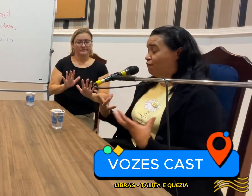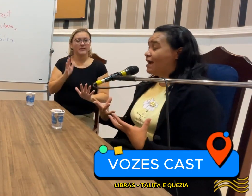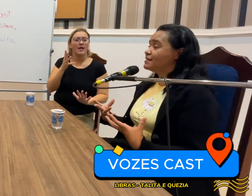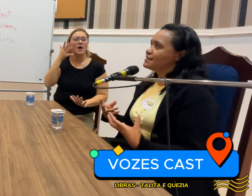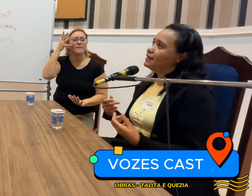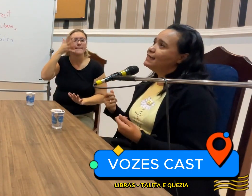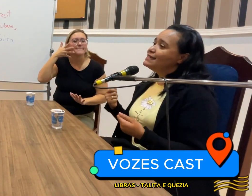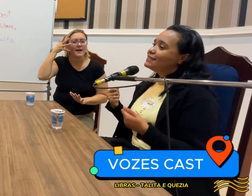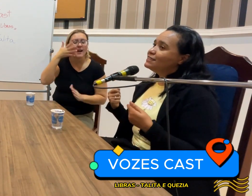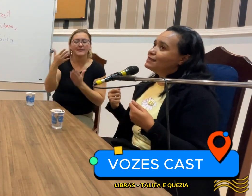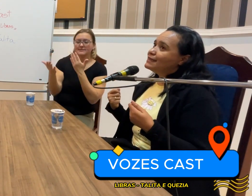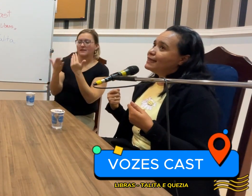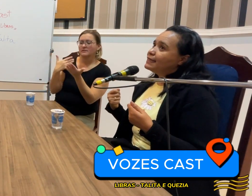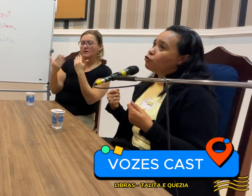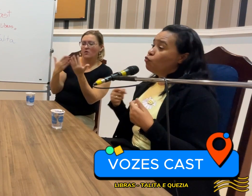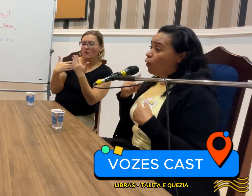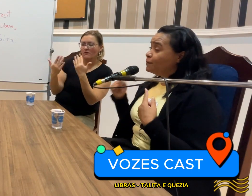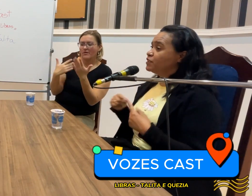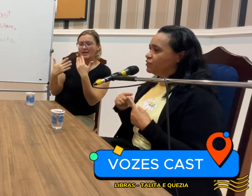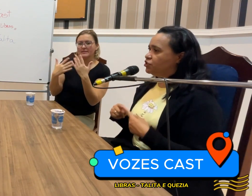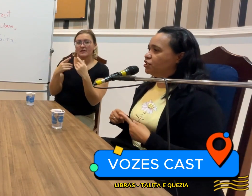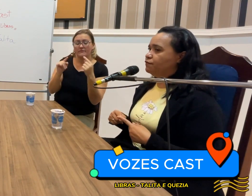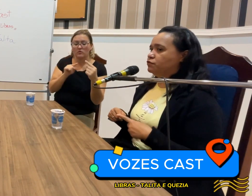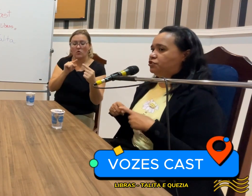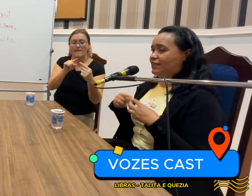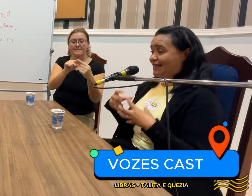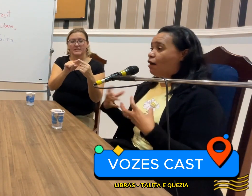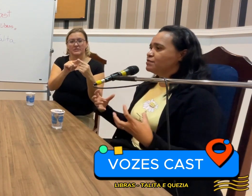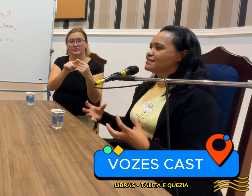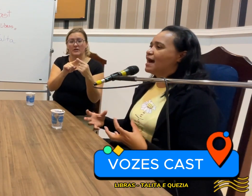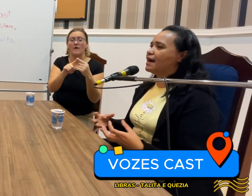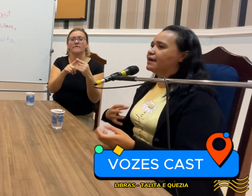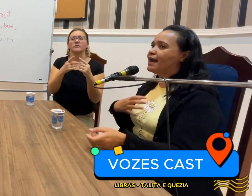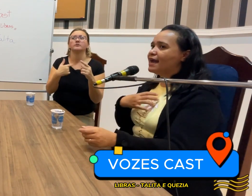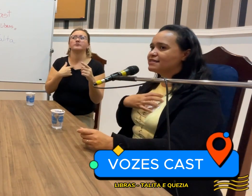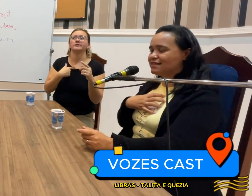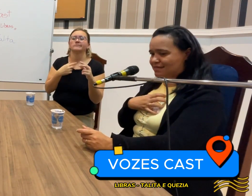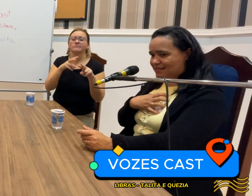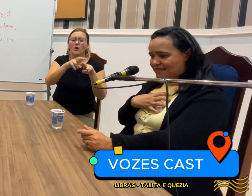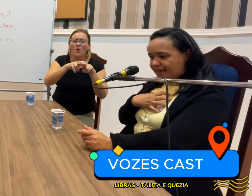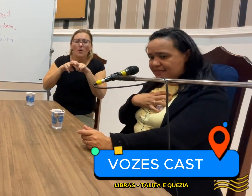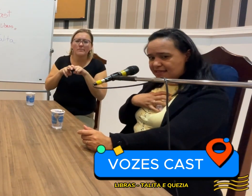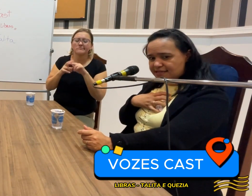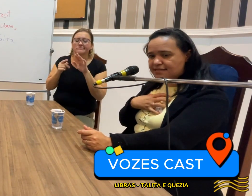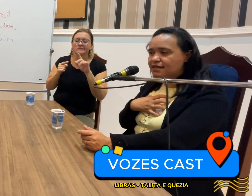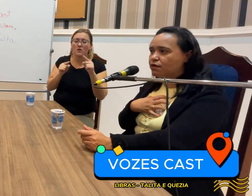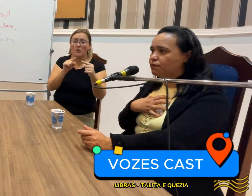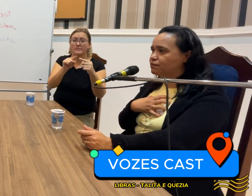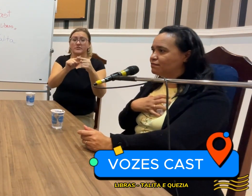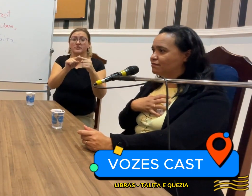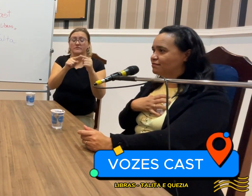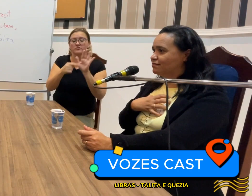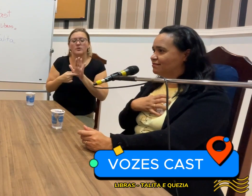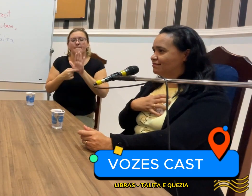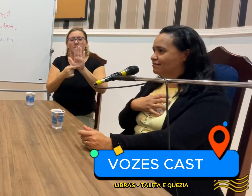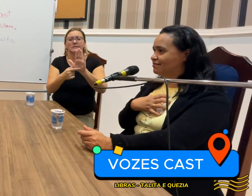uma conversa com o objetivo de causar essa